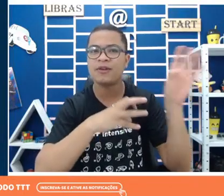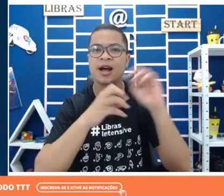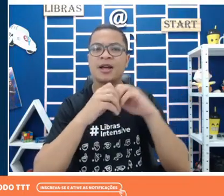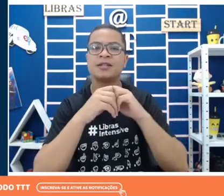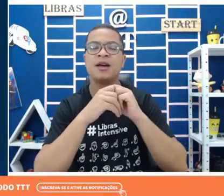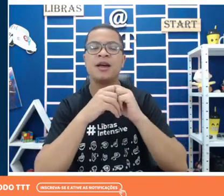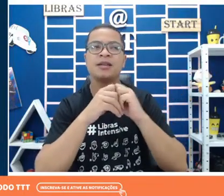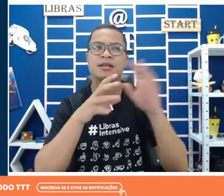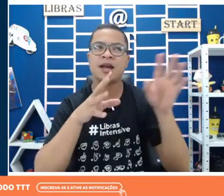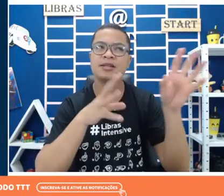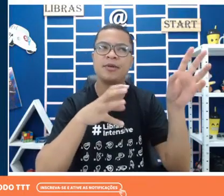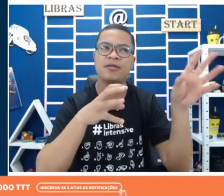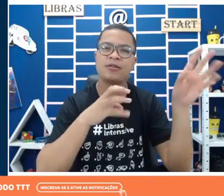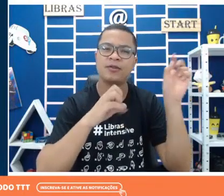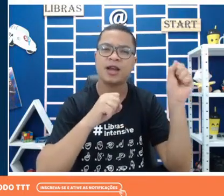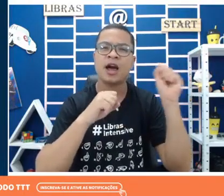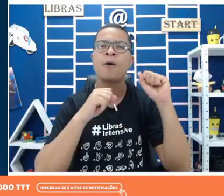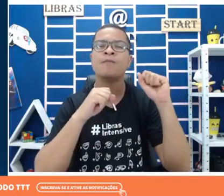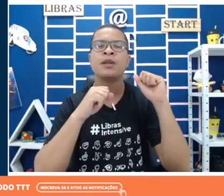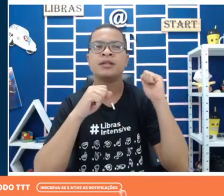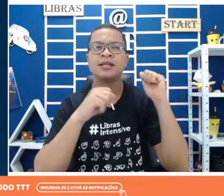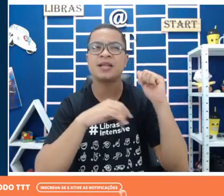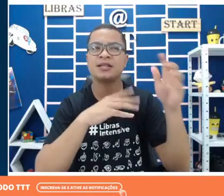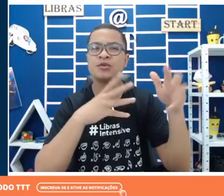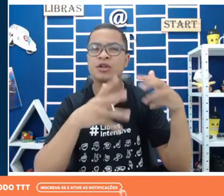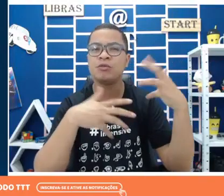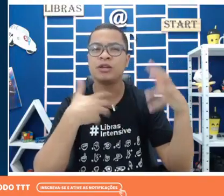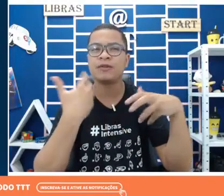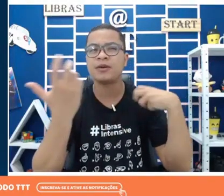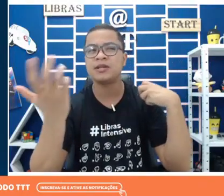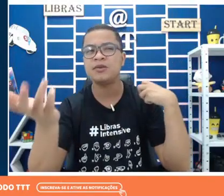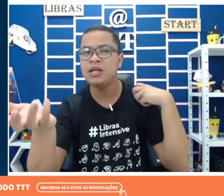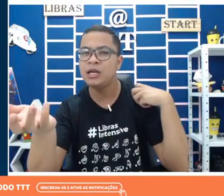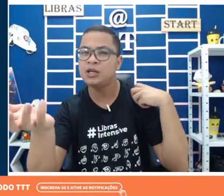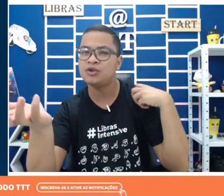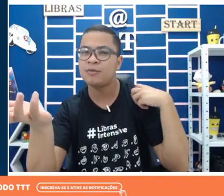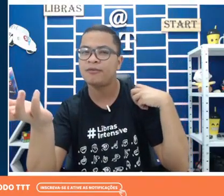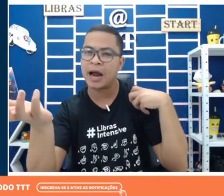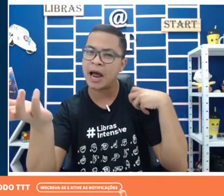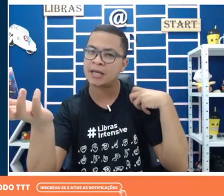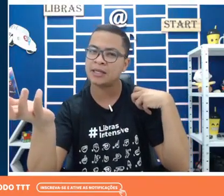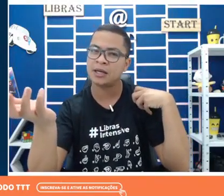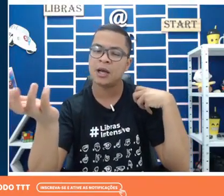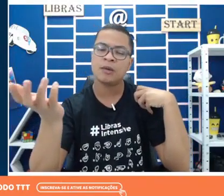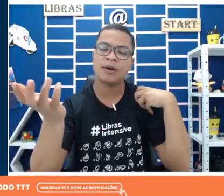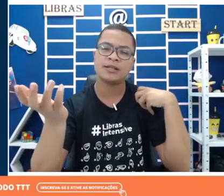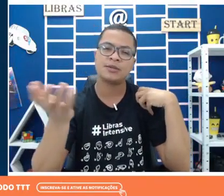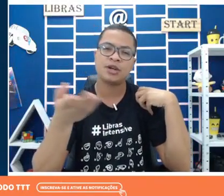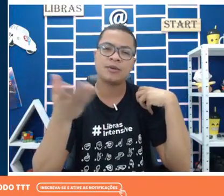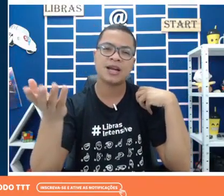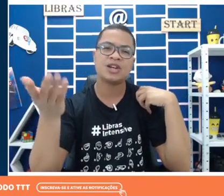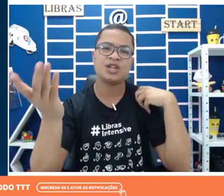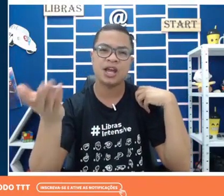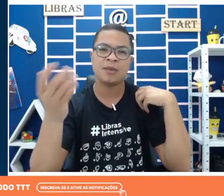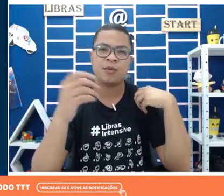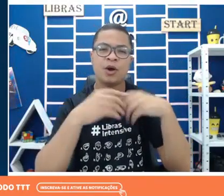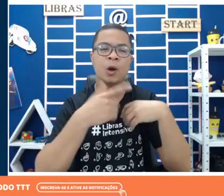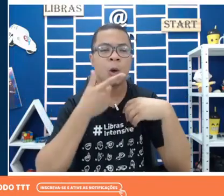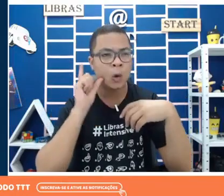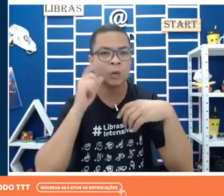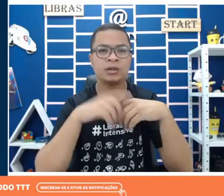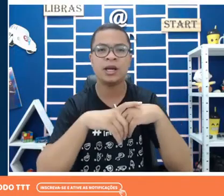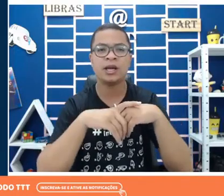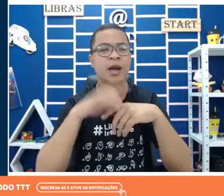lugar numa frase, tem sinais que sempre vai no final, tem sinais que usa com muita frequência no início de uma frase. Por exemplo, geralmente sinais de